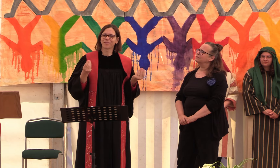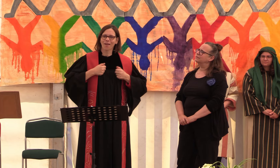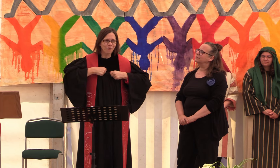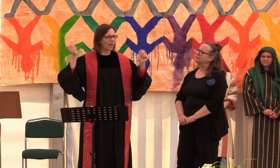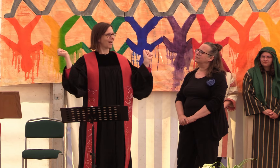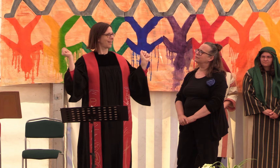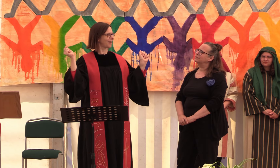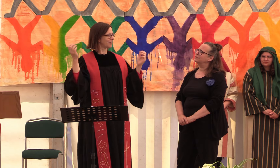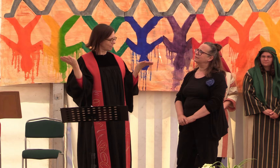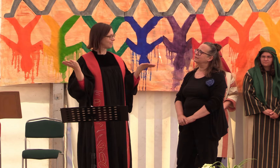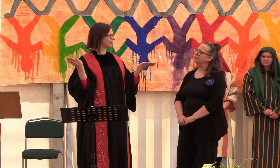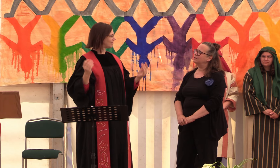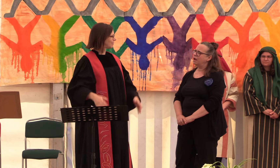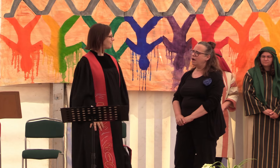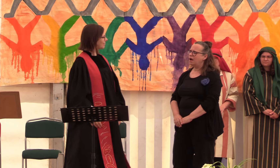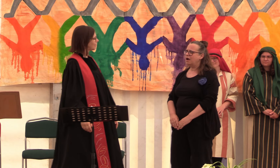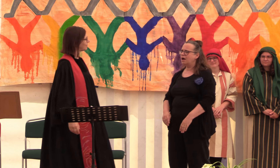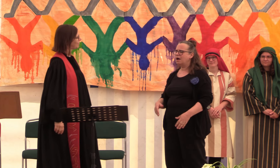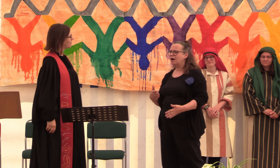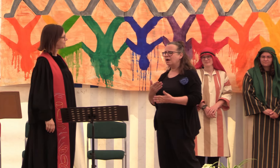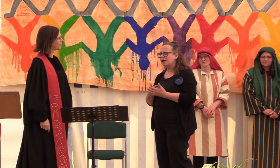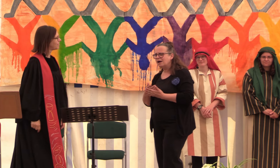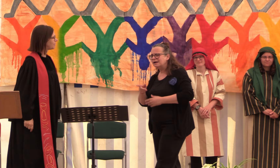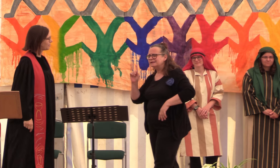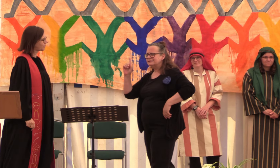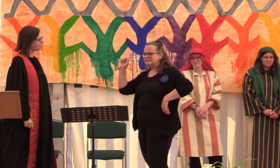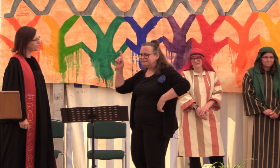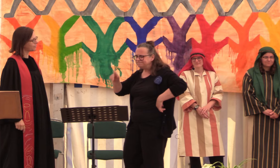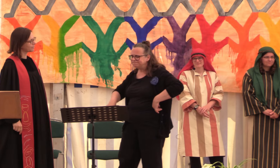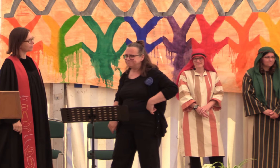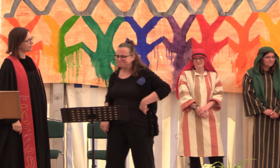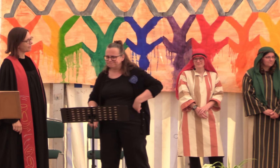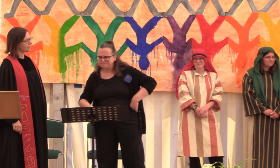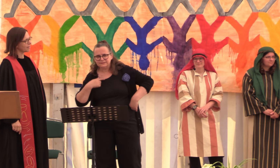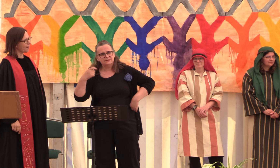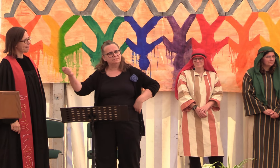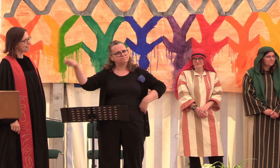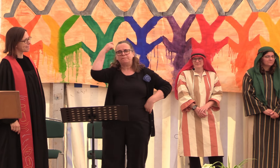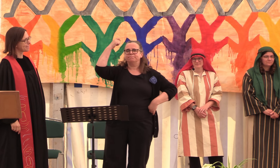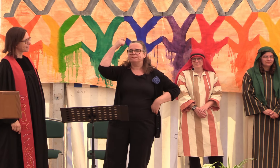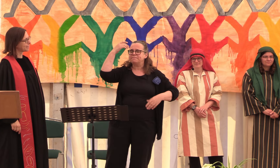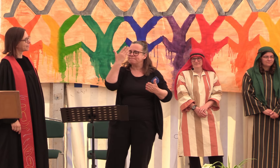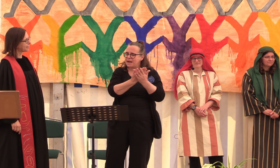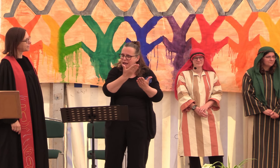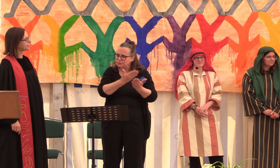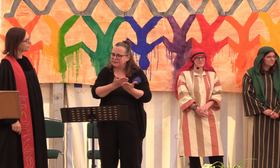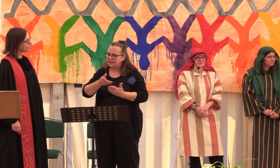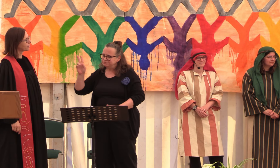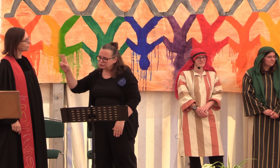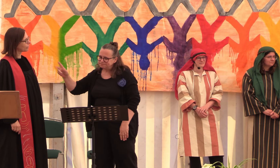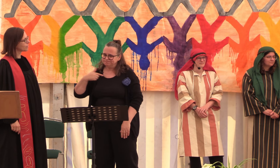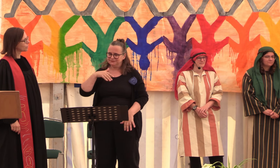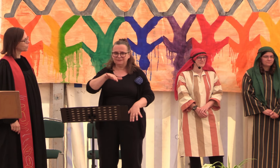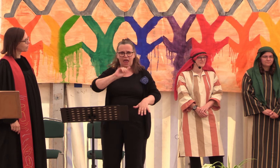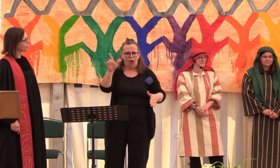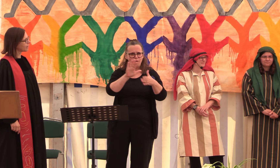spüre, alles ist gut, der Streit ist vorbei und er ist vergeben. Ich bin frei. Da fällt mir